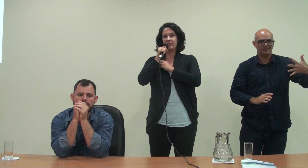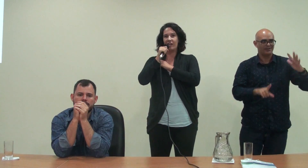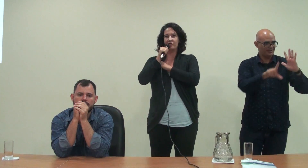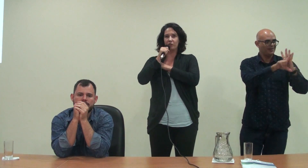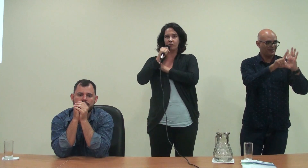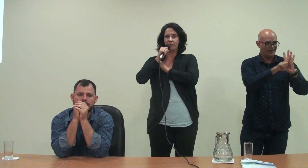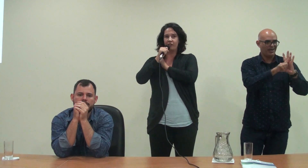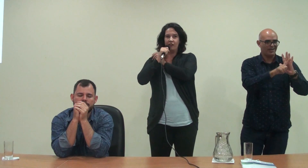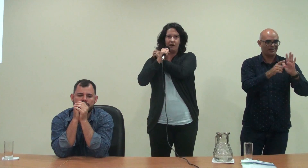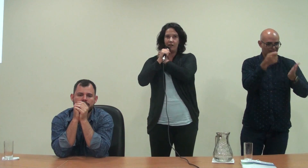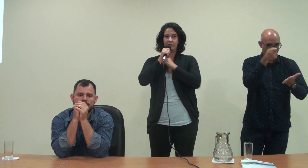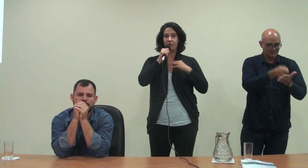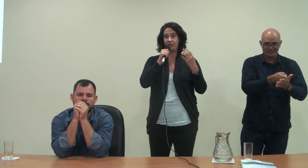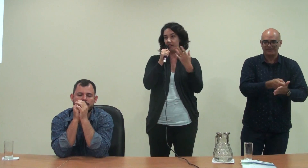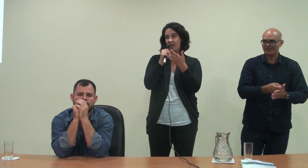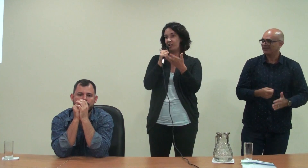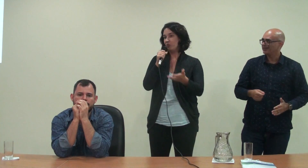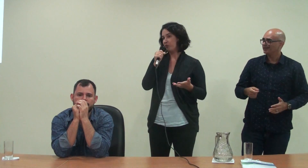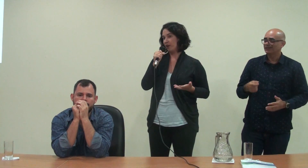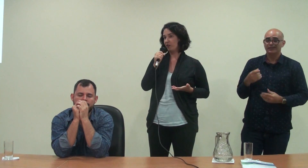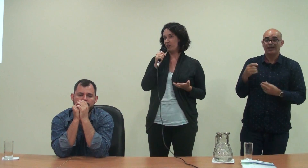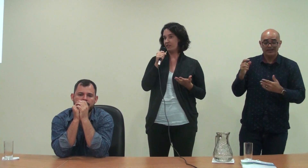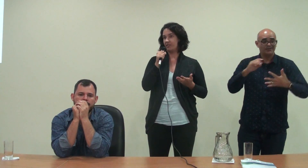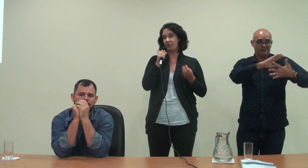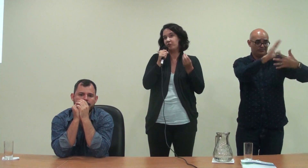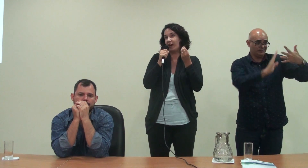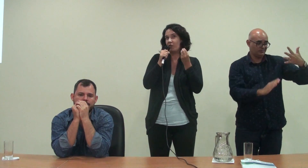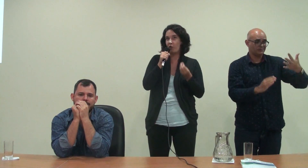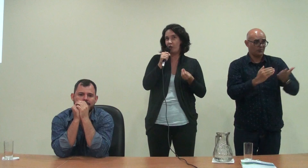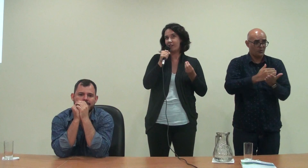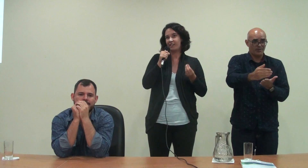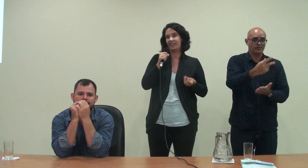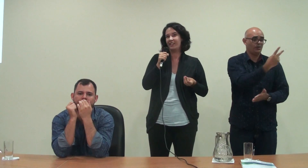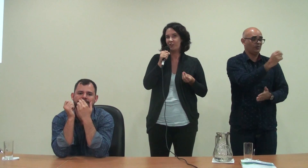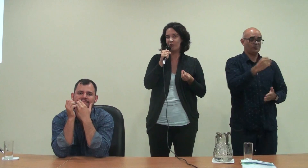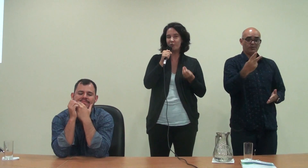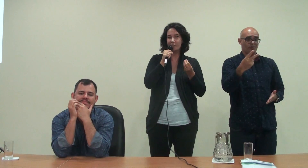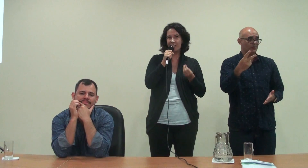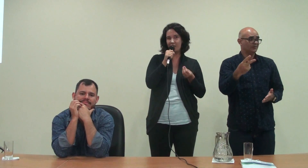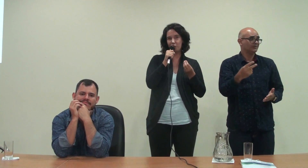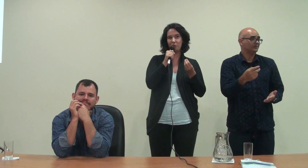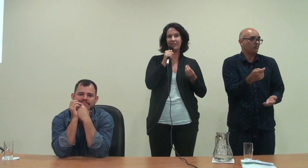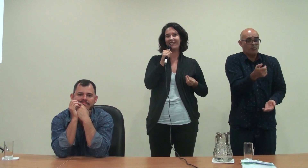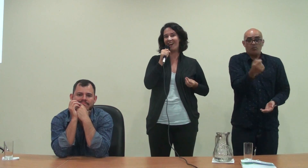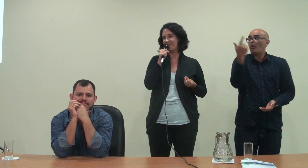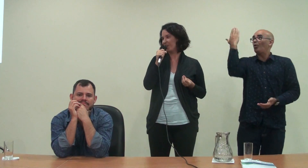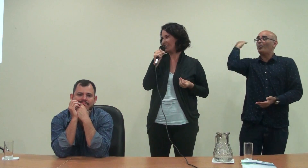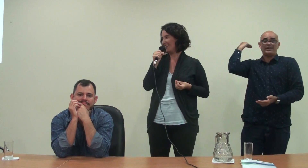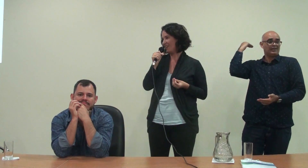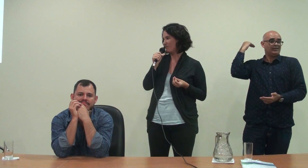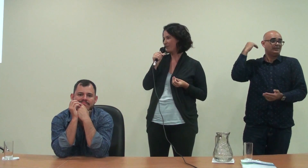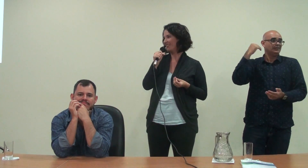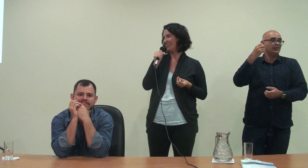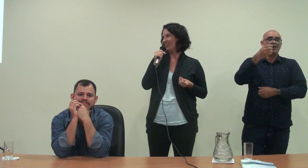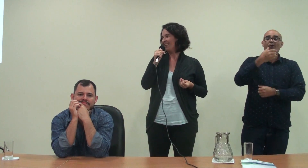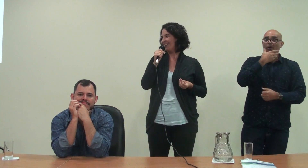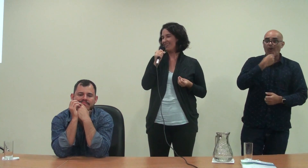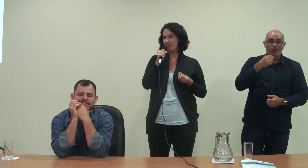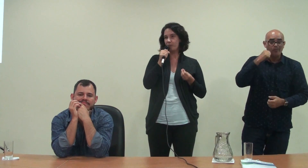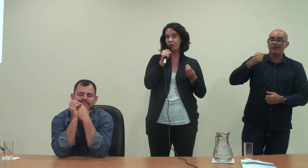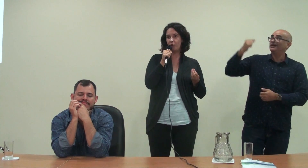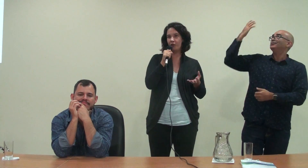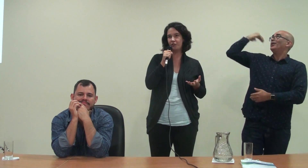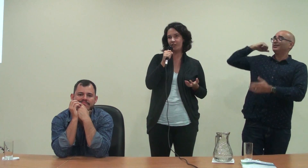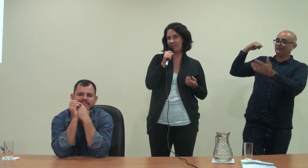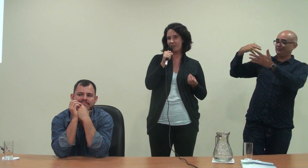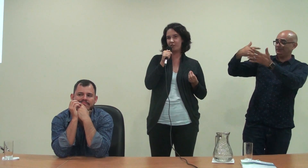esse processo, que a língua foi reconhecida, gente, foi agora. Quantos anos de humanidade nós temos? Né?